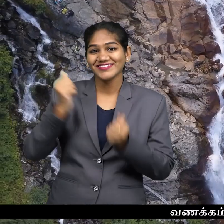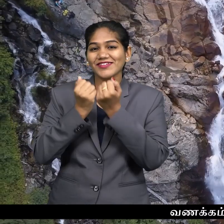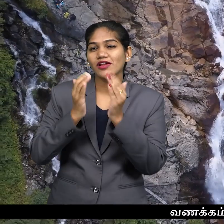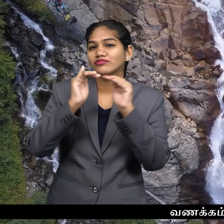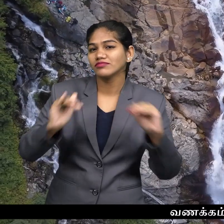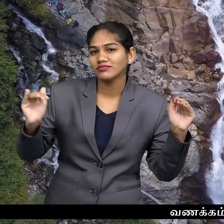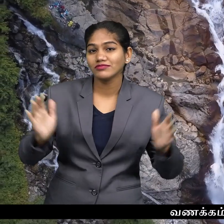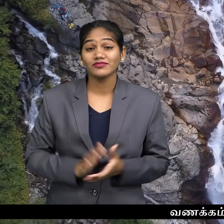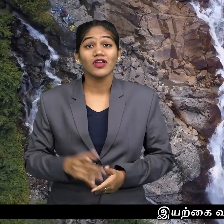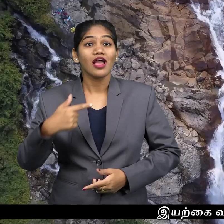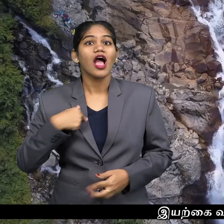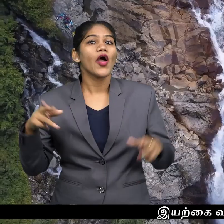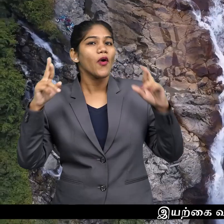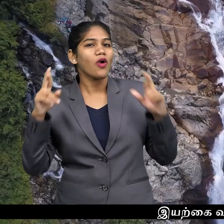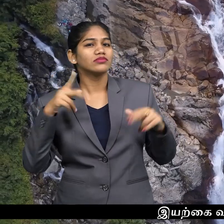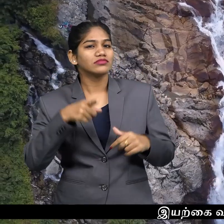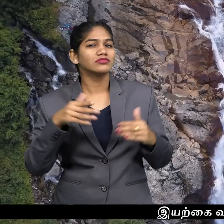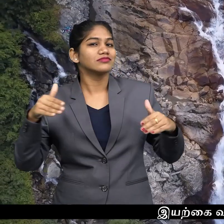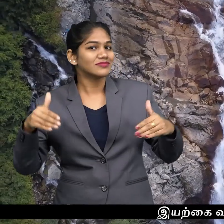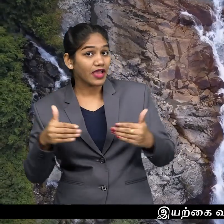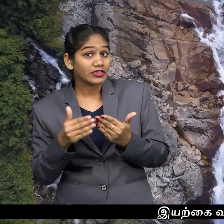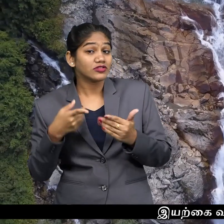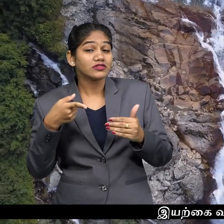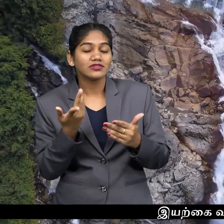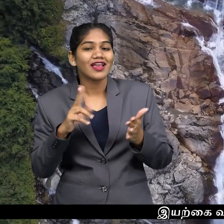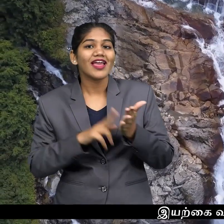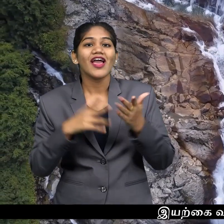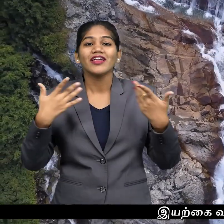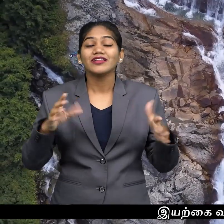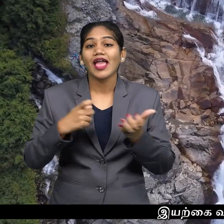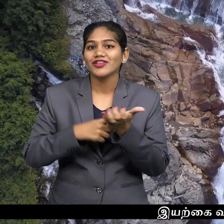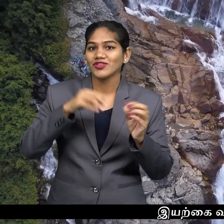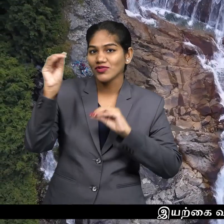வணக்கம் மாணவ செல்வங்களே! இயற்கை வளங்கள் பற்றிய அறிமுகம்.